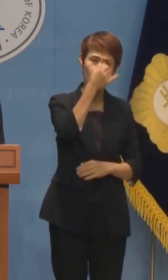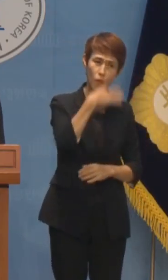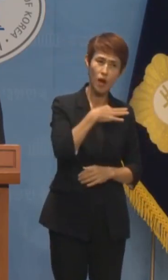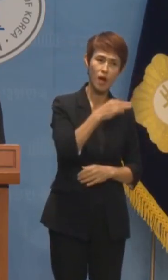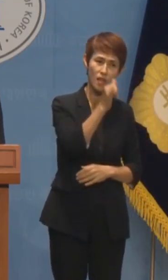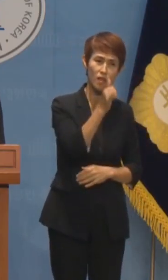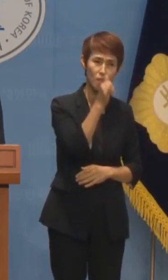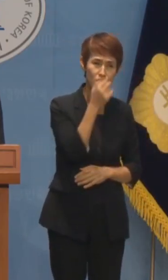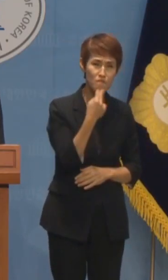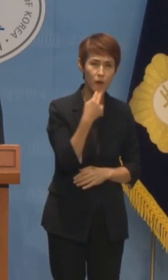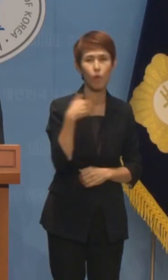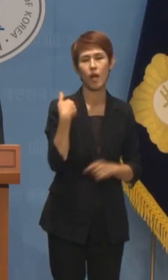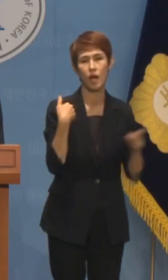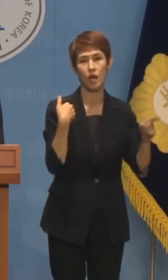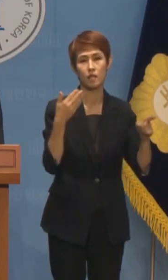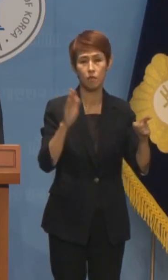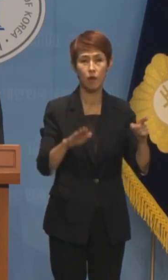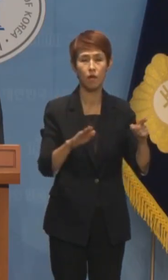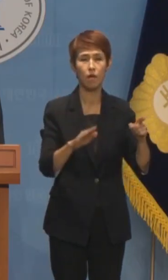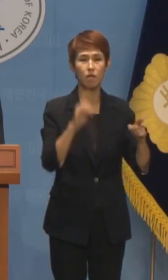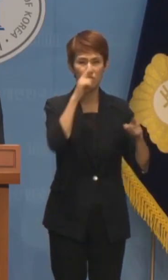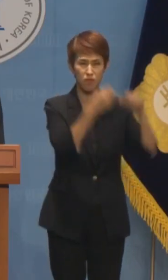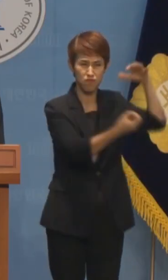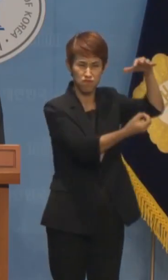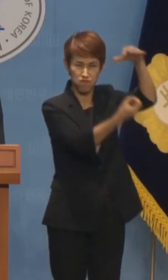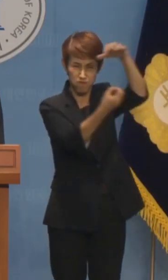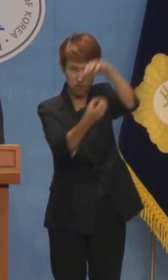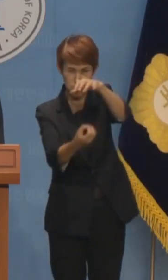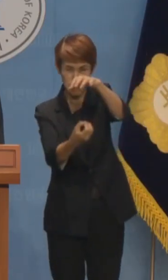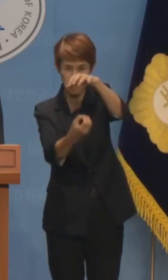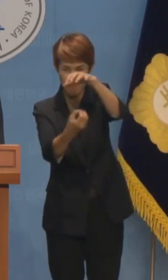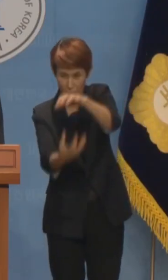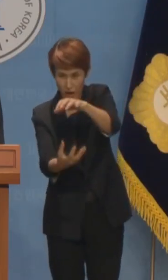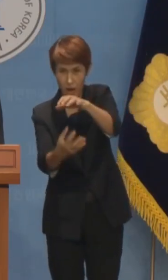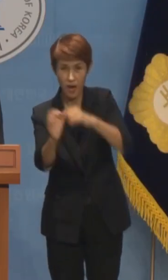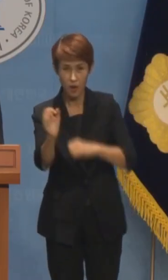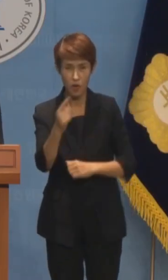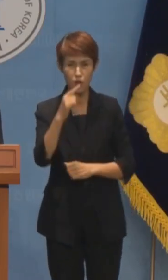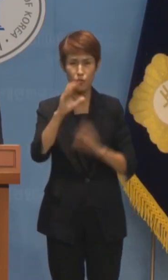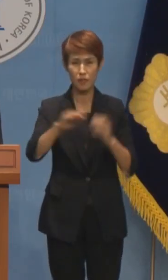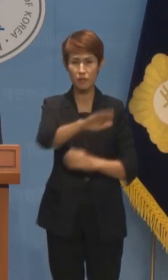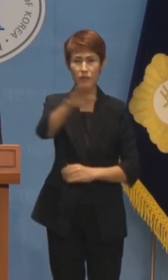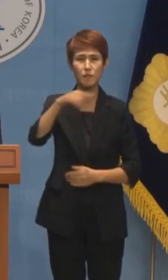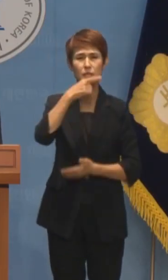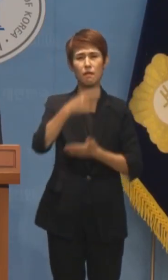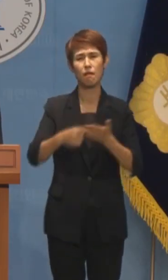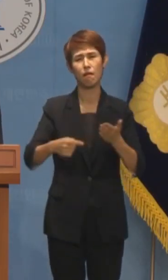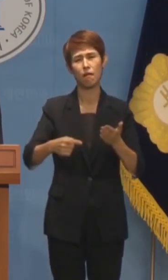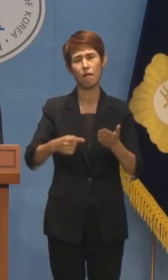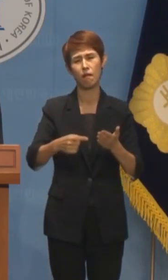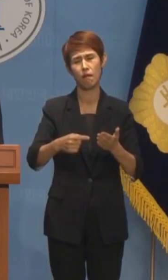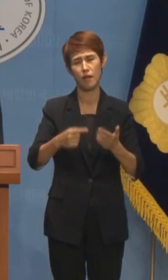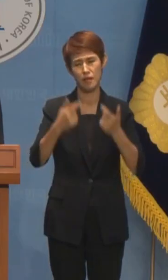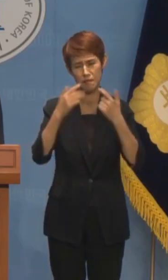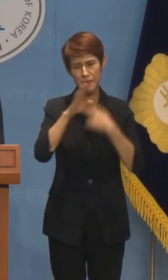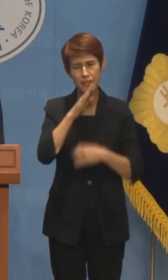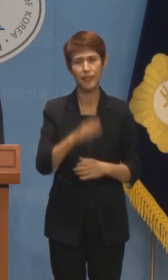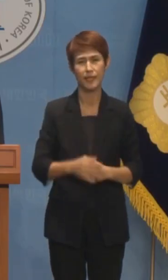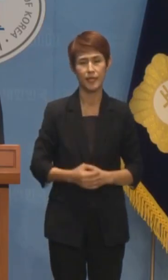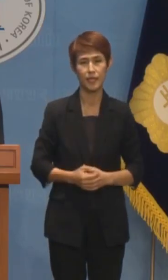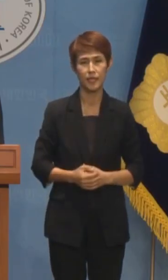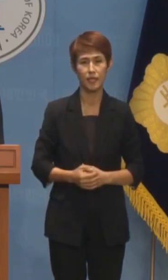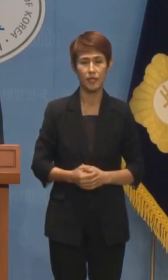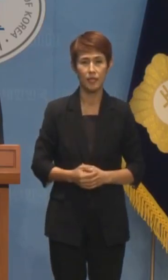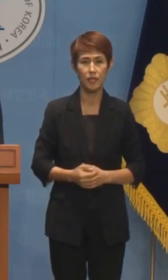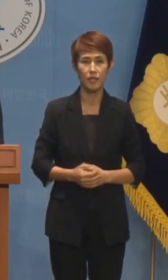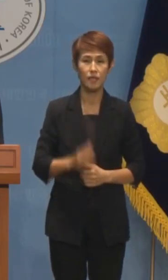없습니다. 반면에 오물풍선으로 인해 우리 국민들의 피해는 명백합니다. 심지어